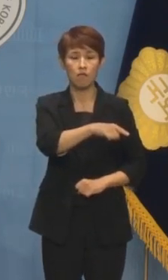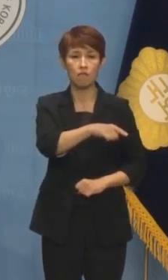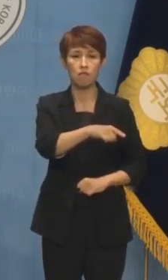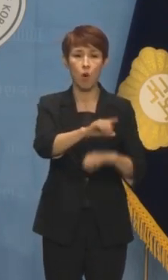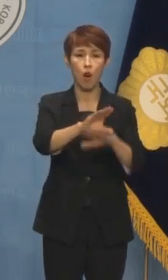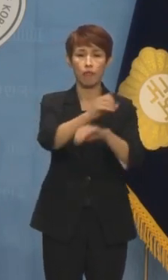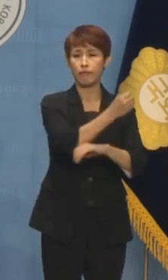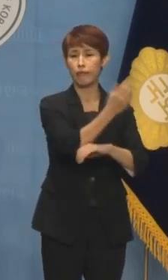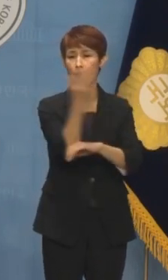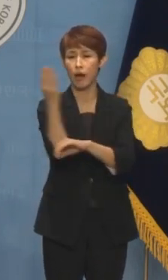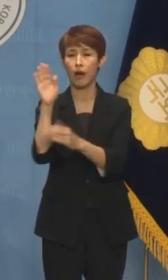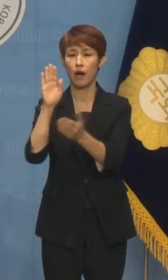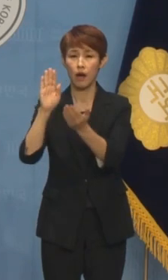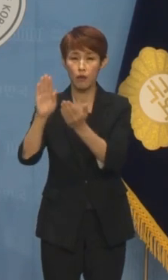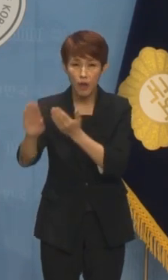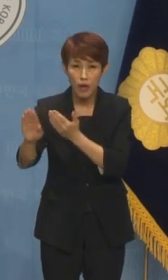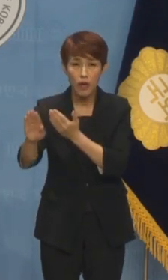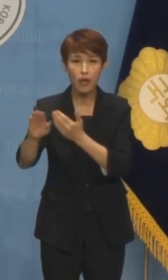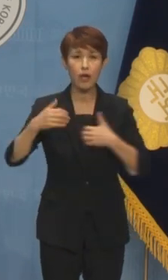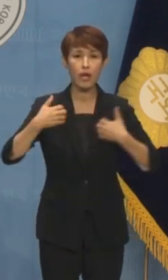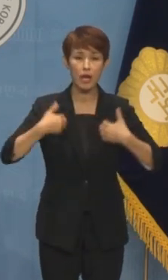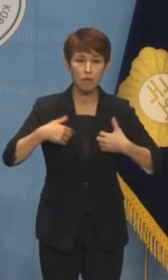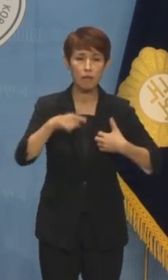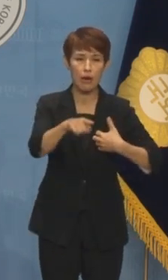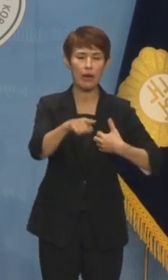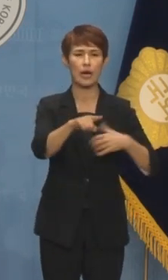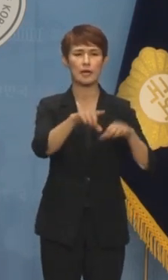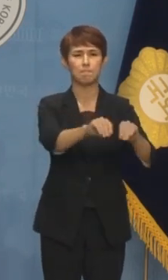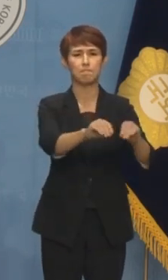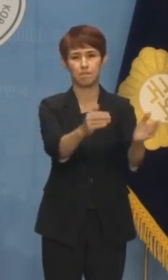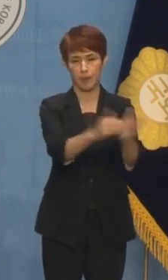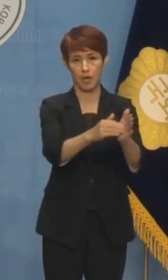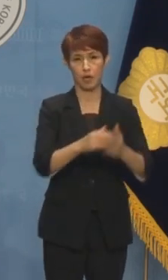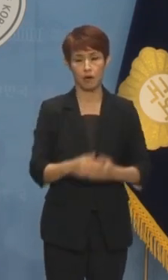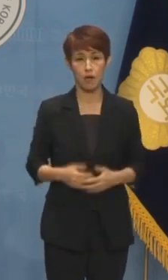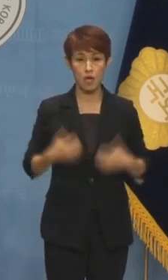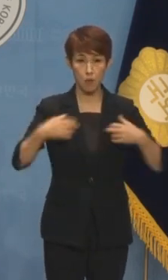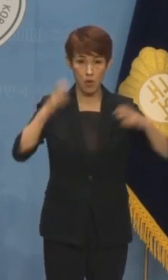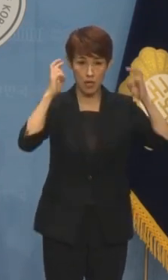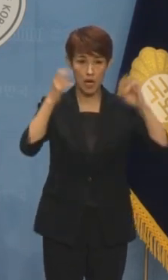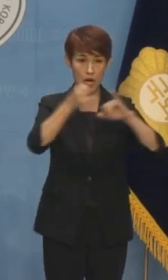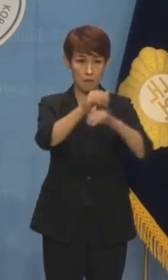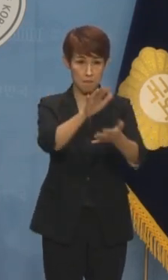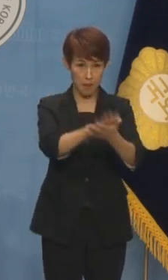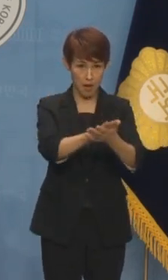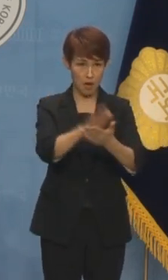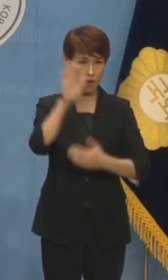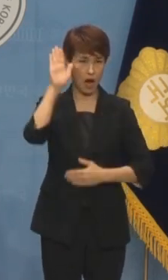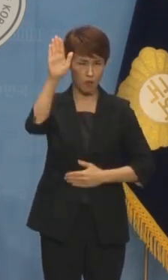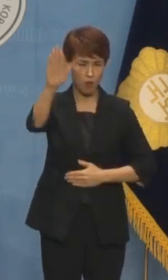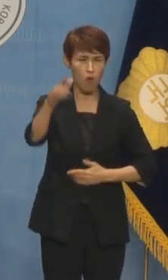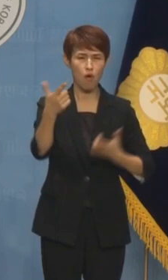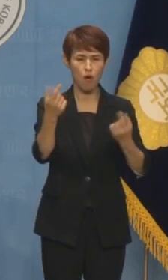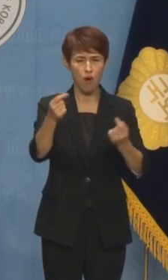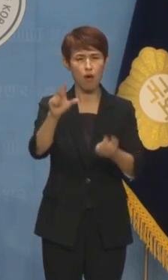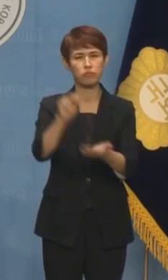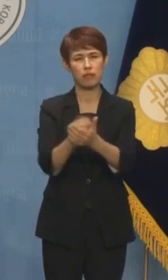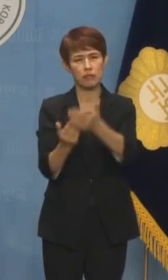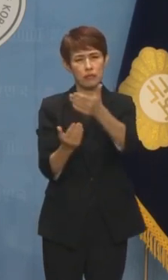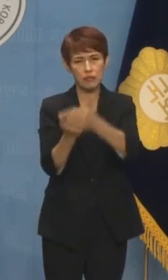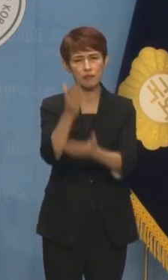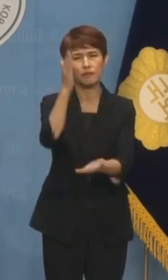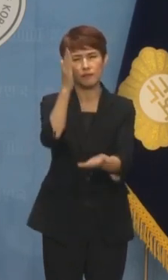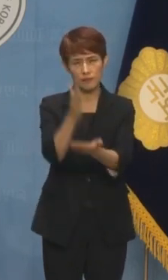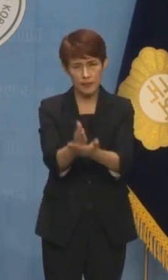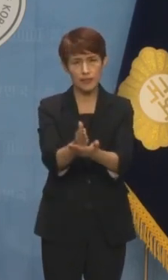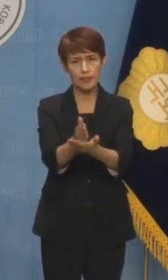언론 보도가 된 이후에야 조치가 되었습니다. 게임사의 약속대로 앞으로는 이런 불미스러운 일이